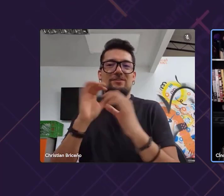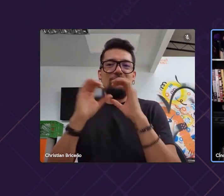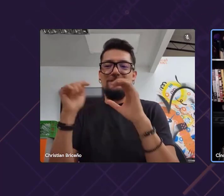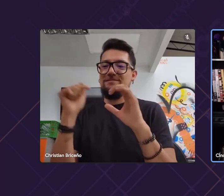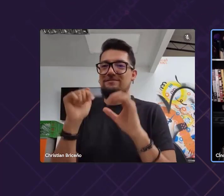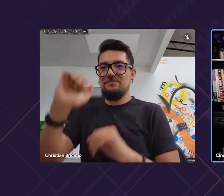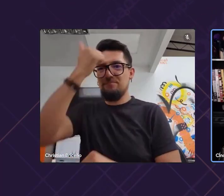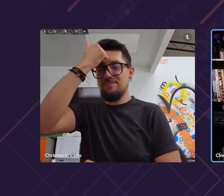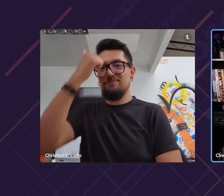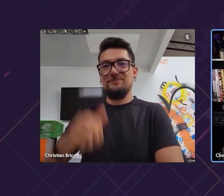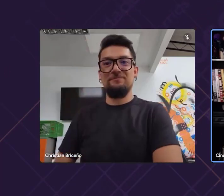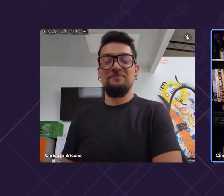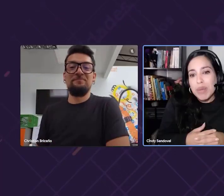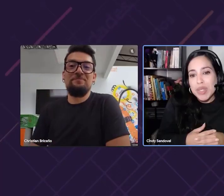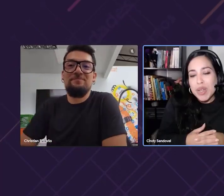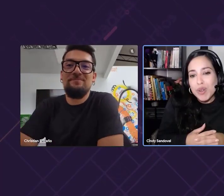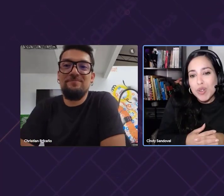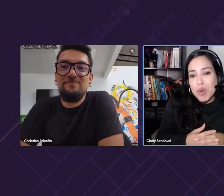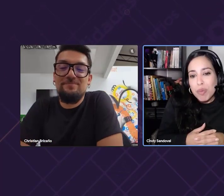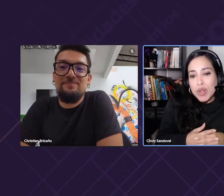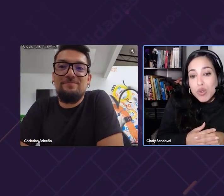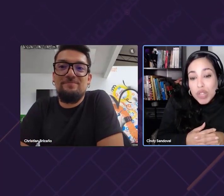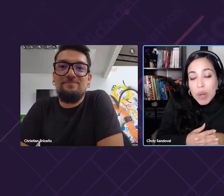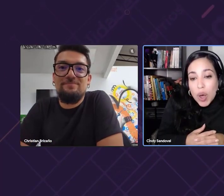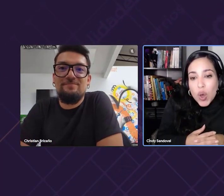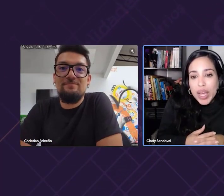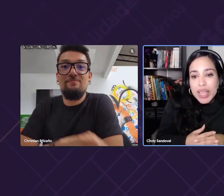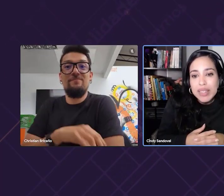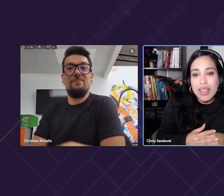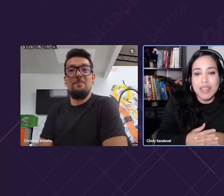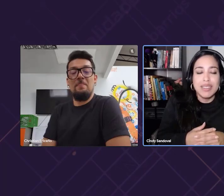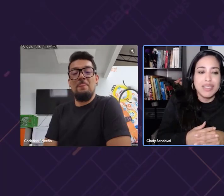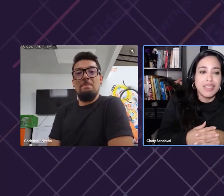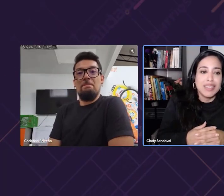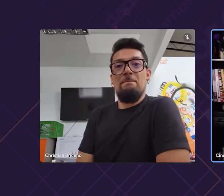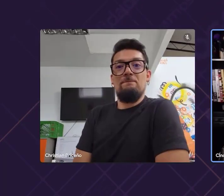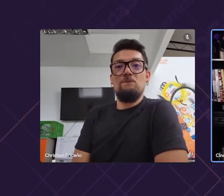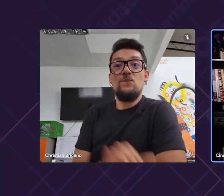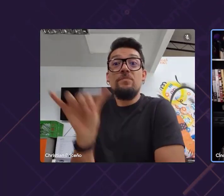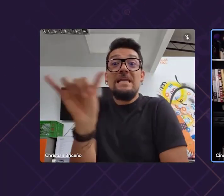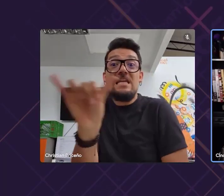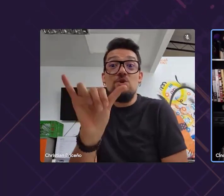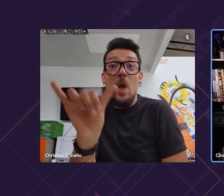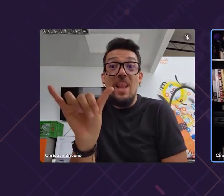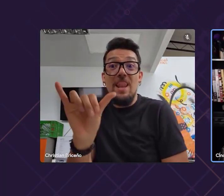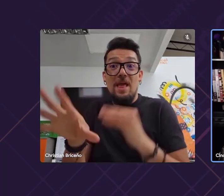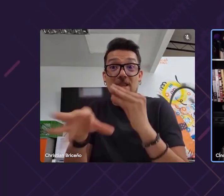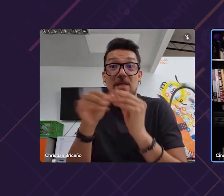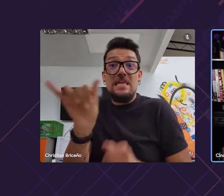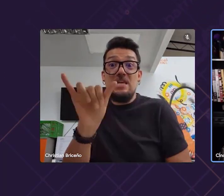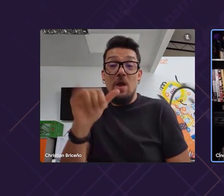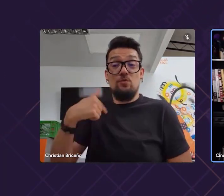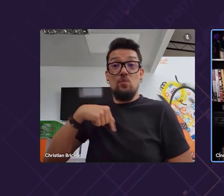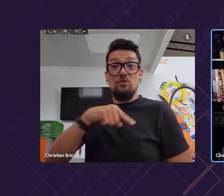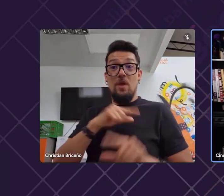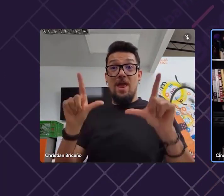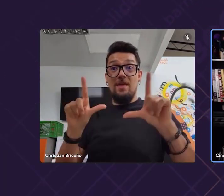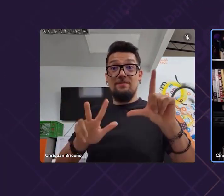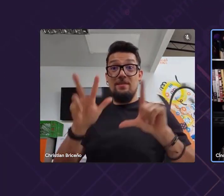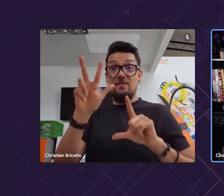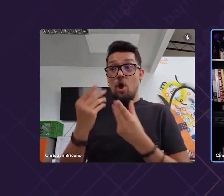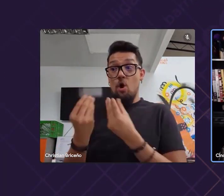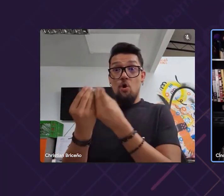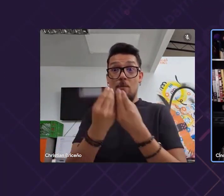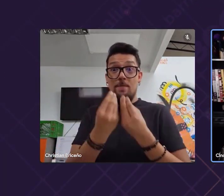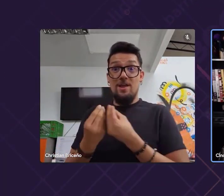mucho o le falta mucho sobre temas de inclusión, pero es un trabajo que hay que hacer. Ujú. Igual, Pre- además, me gustaría